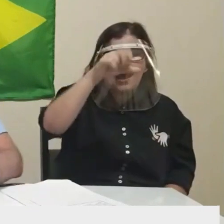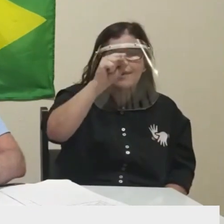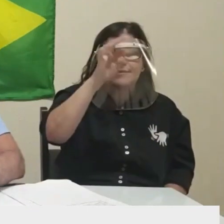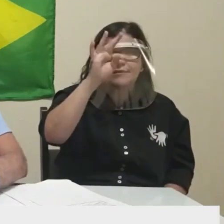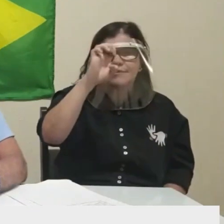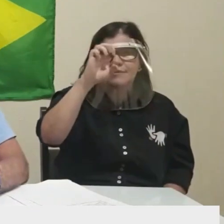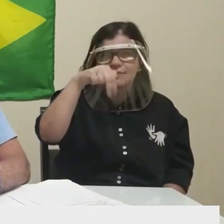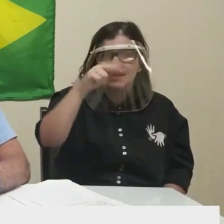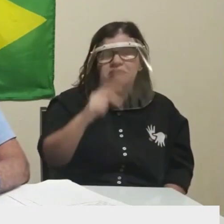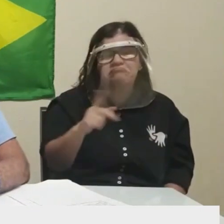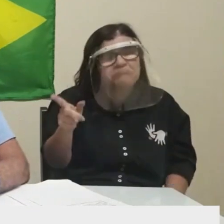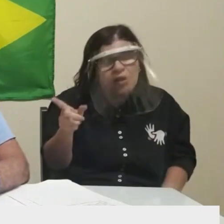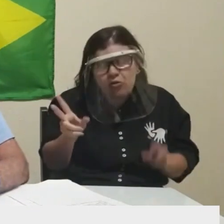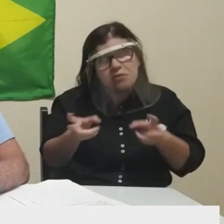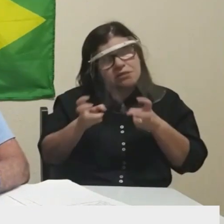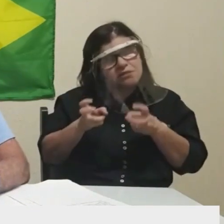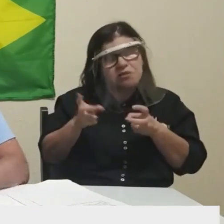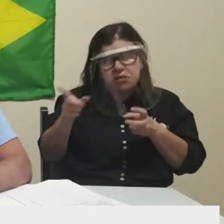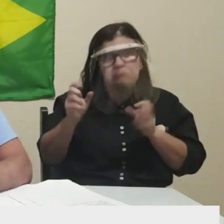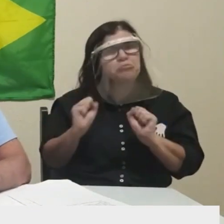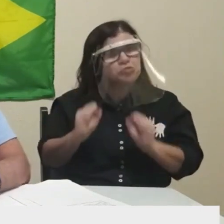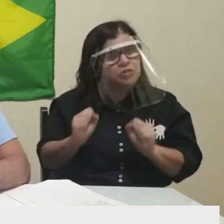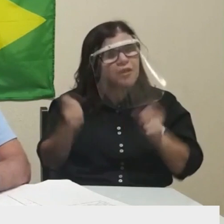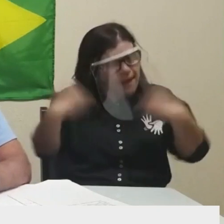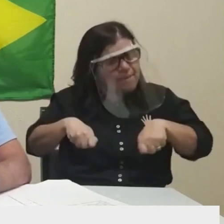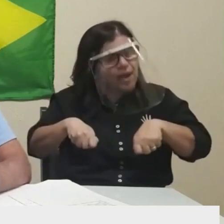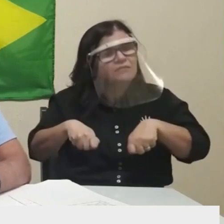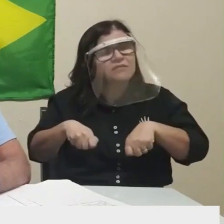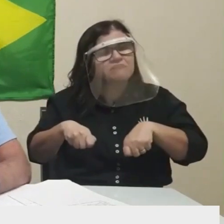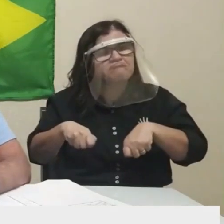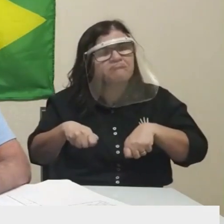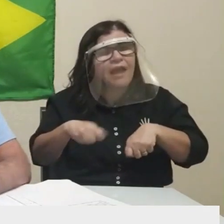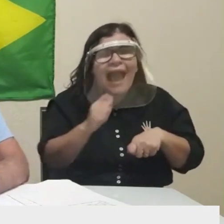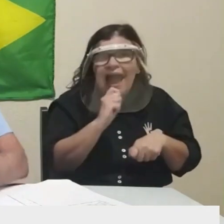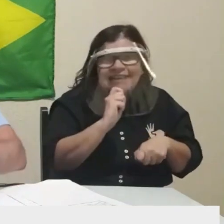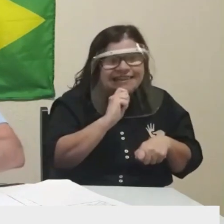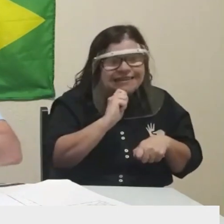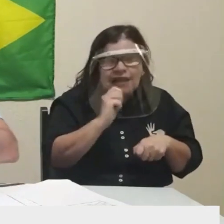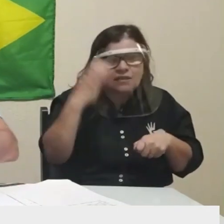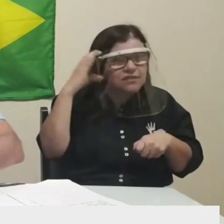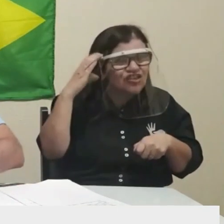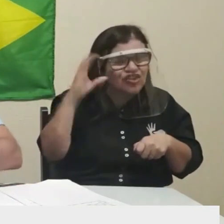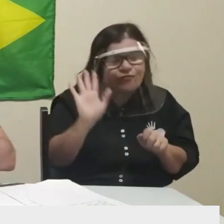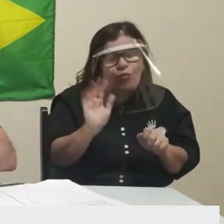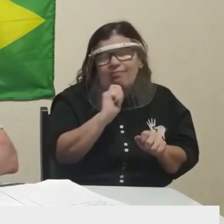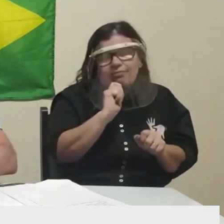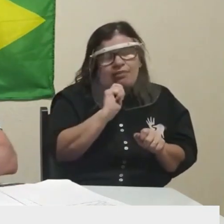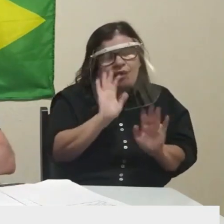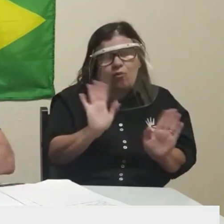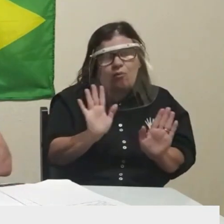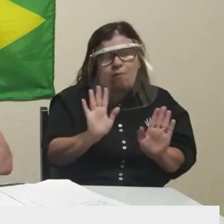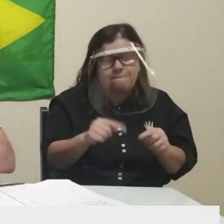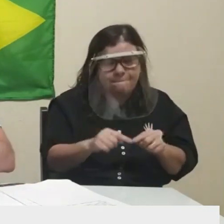Isso aqui era uma possibilidade. Sabíamos que não tinha comprovação científica, tá? Mas que de